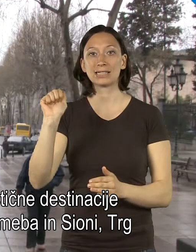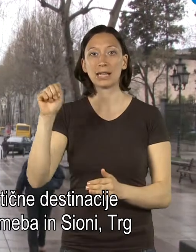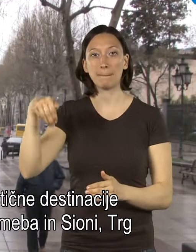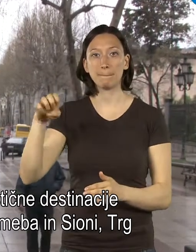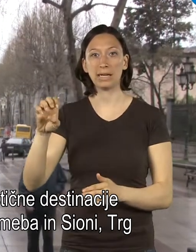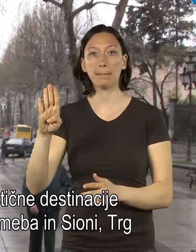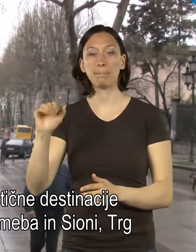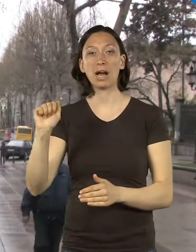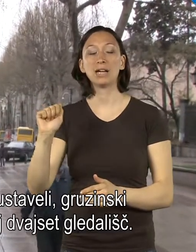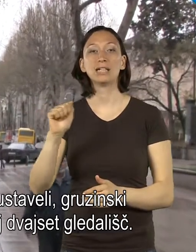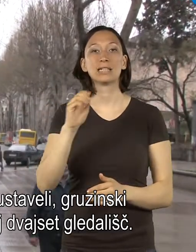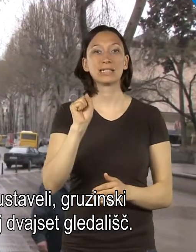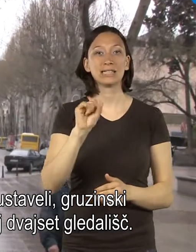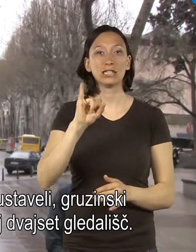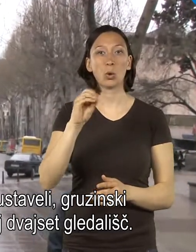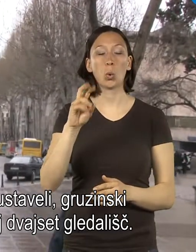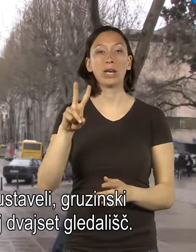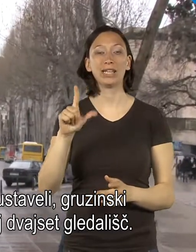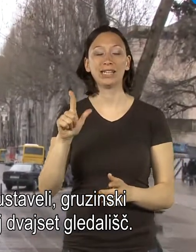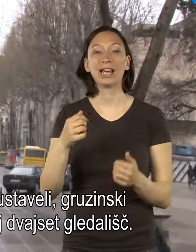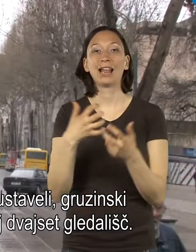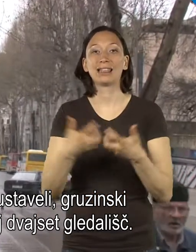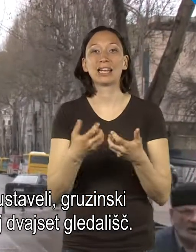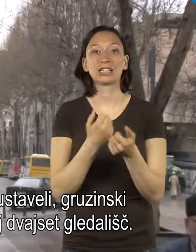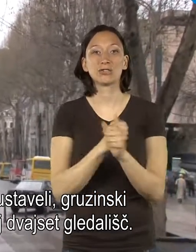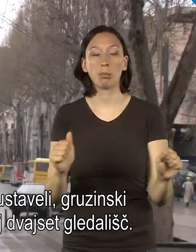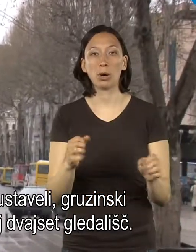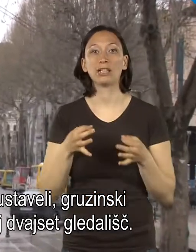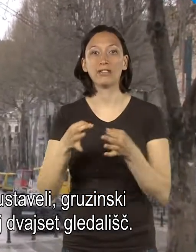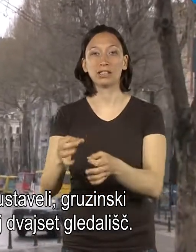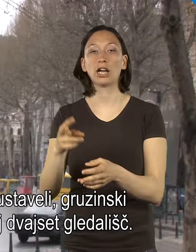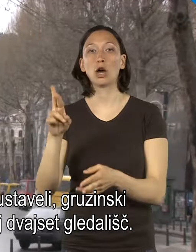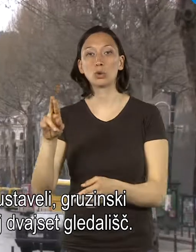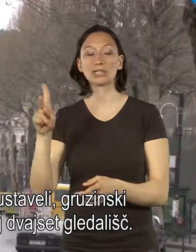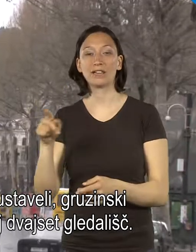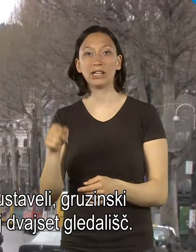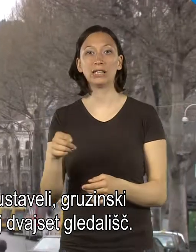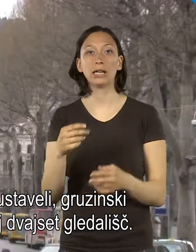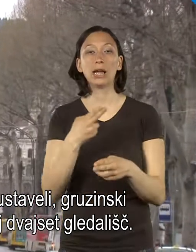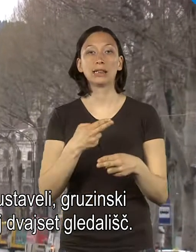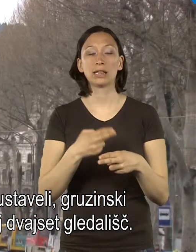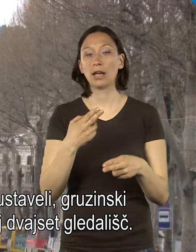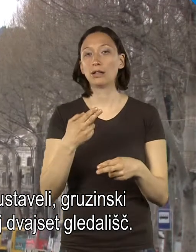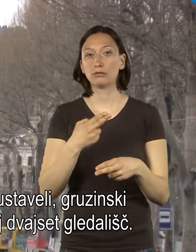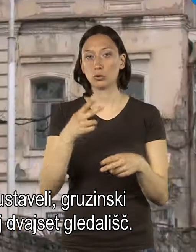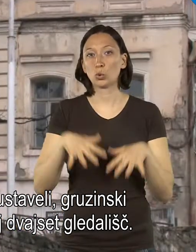Sioni, Trg Svobode, Avenija Rustaveli, Gruzinski narodni muzej in vsaj 20 gledališč.